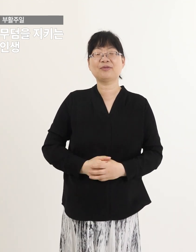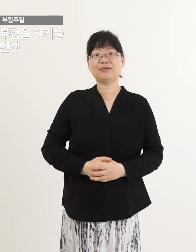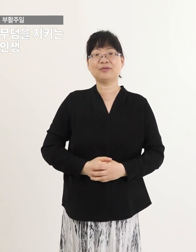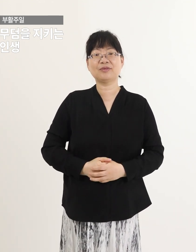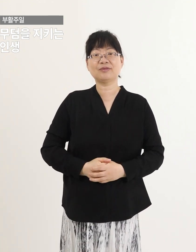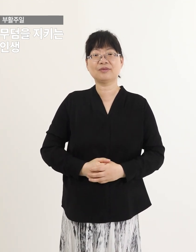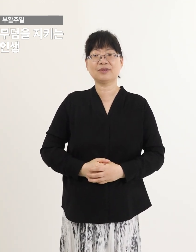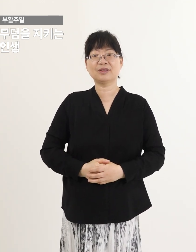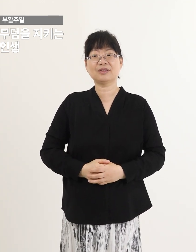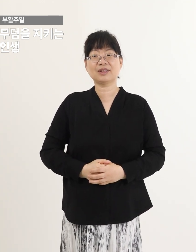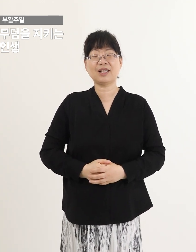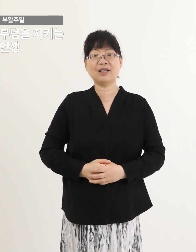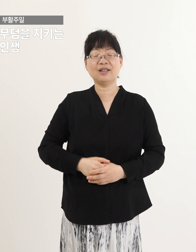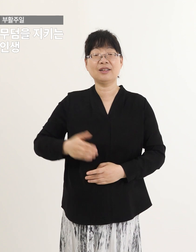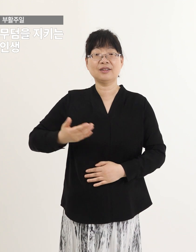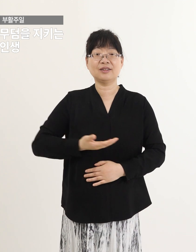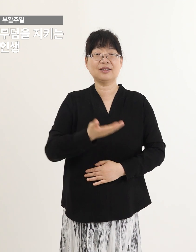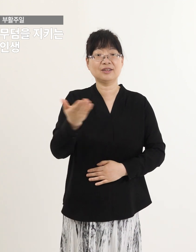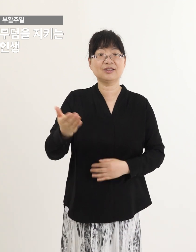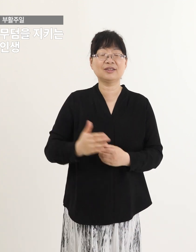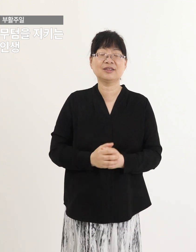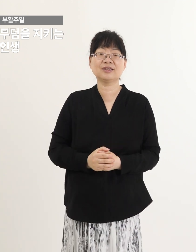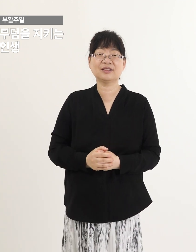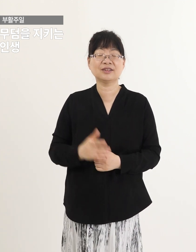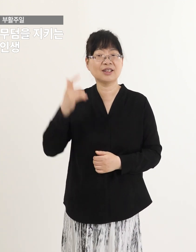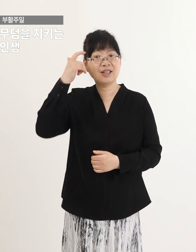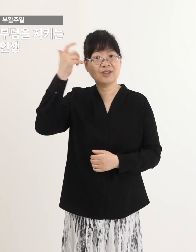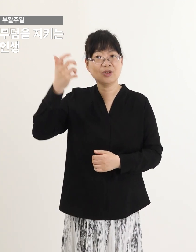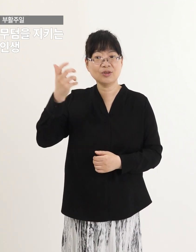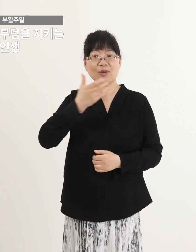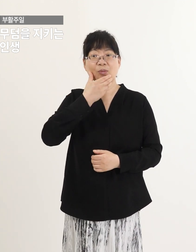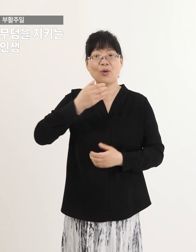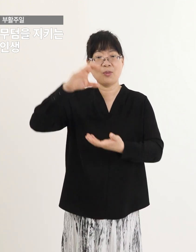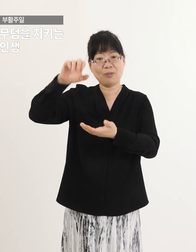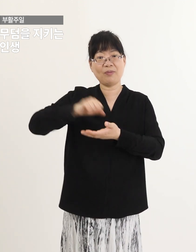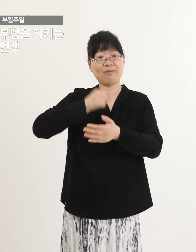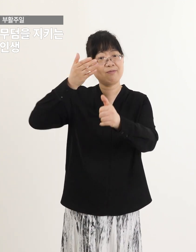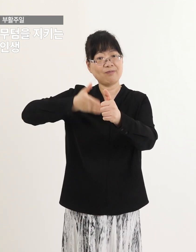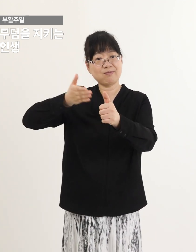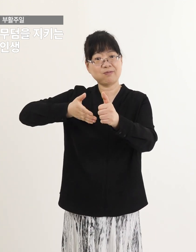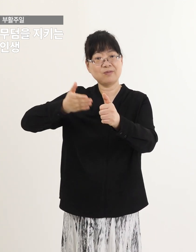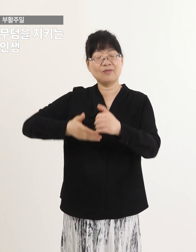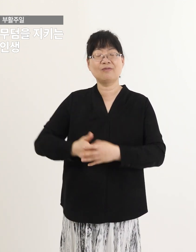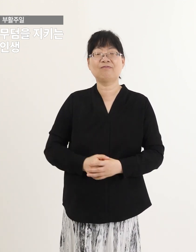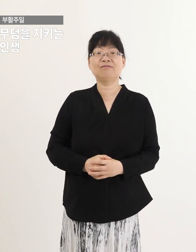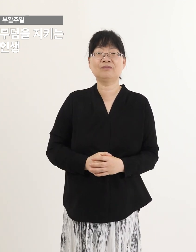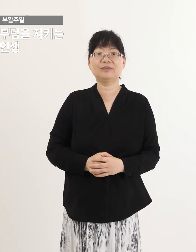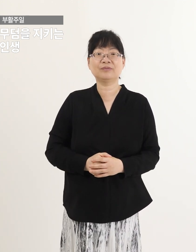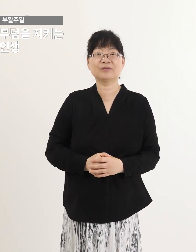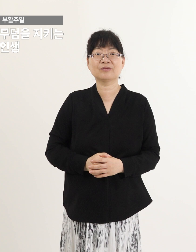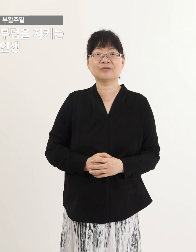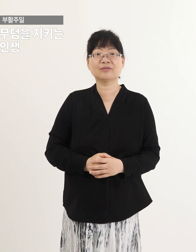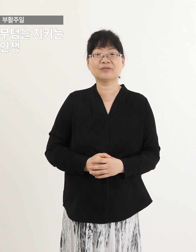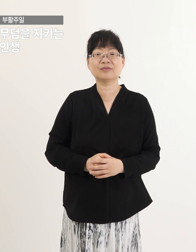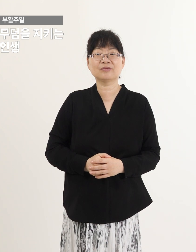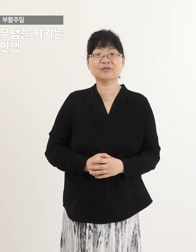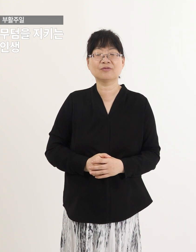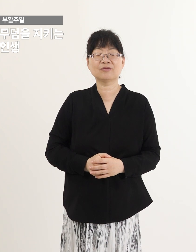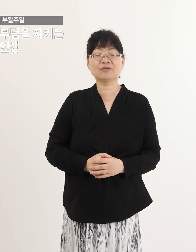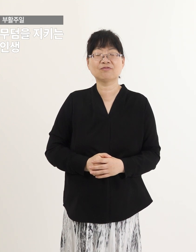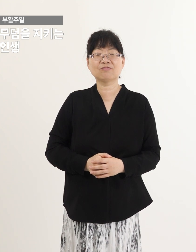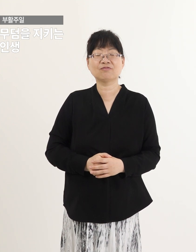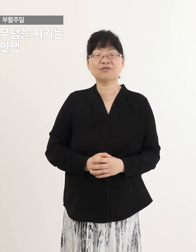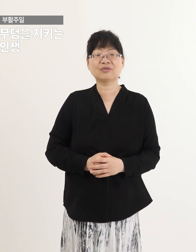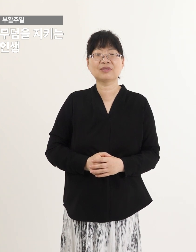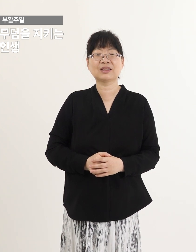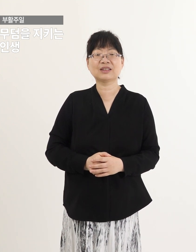많다. 여러분, 영적인 복을 받아야 돼요. 영적인 복을. 예? 그걸